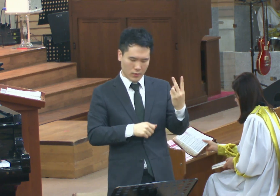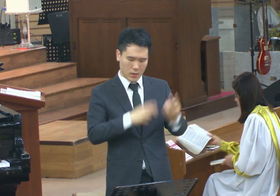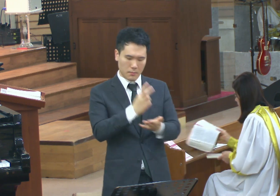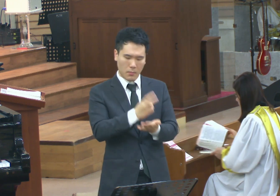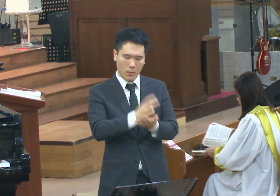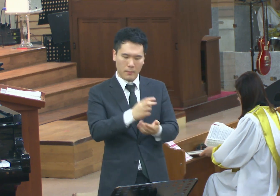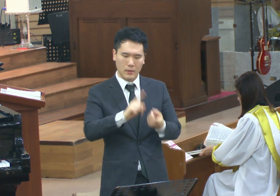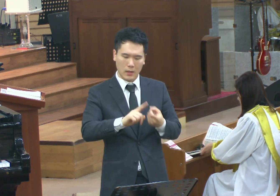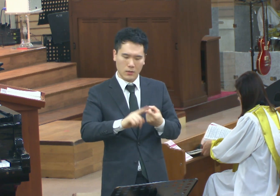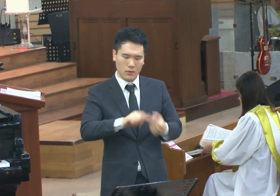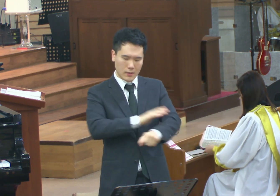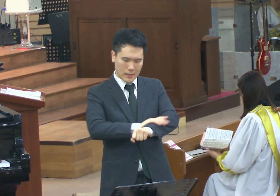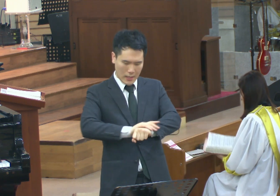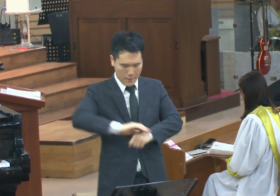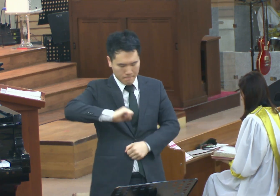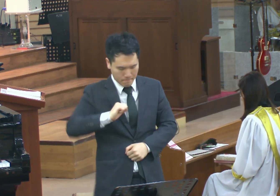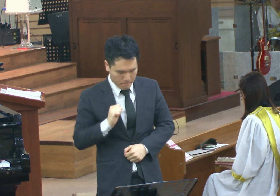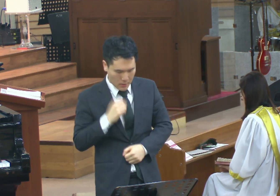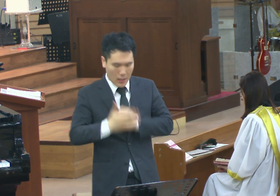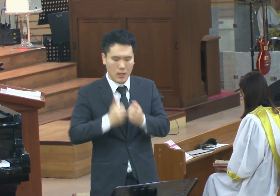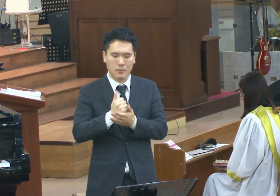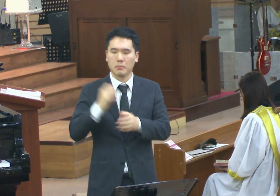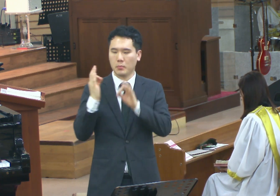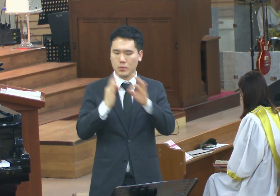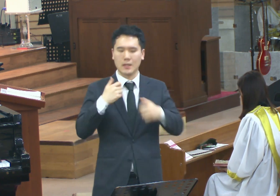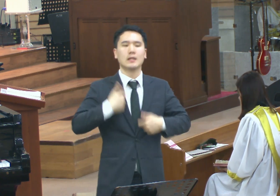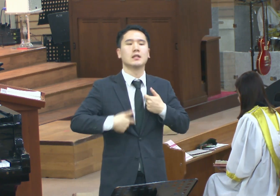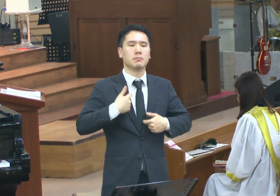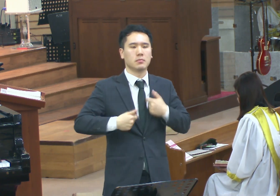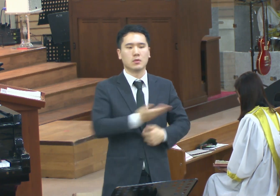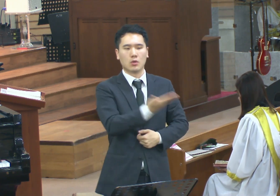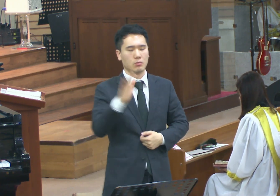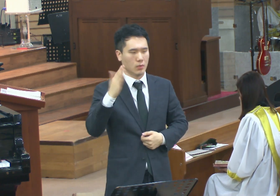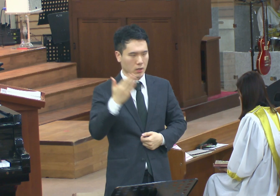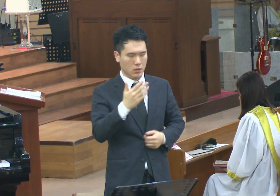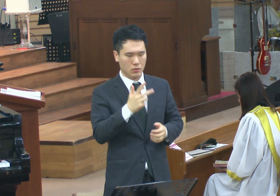하나님의 기쁨이 되는 복된 자리에 나가게 되기를 주님의 이름으로 축원합니다.